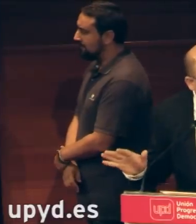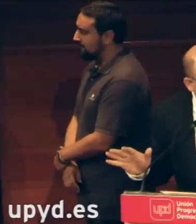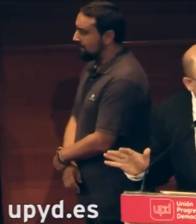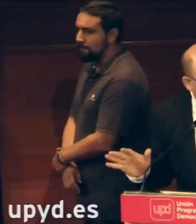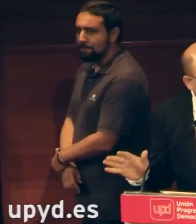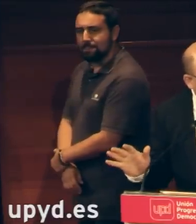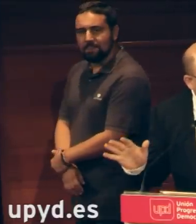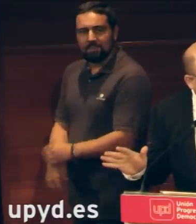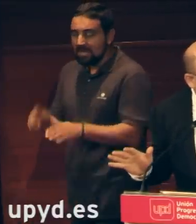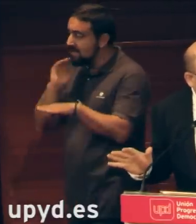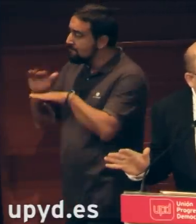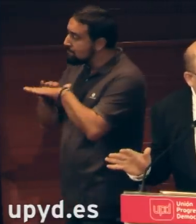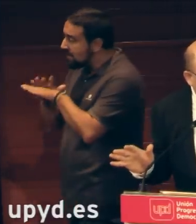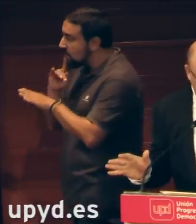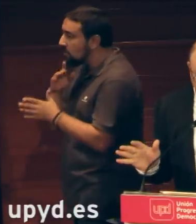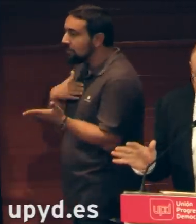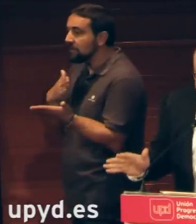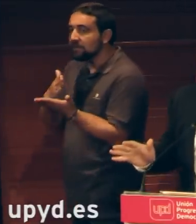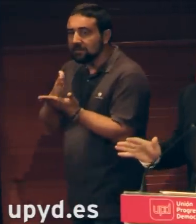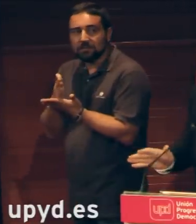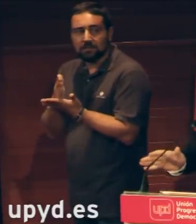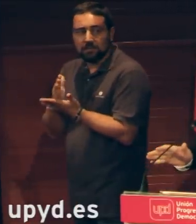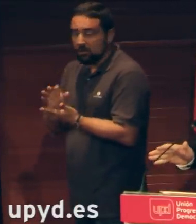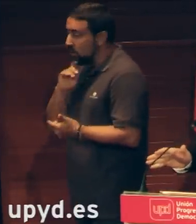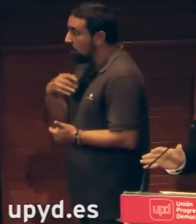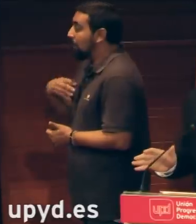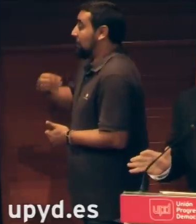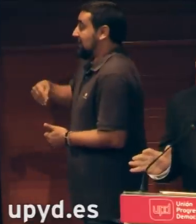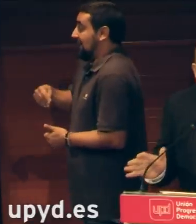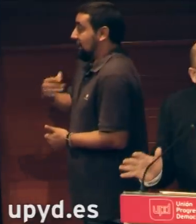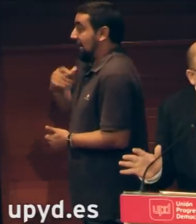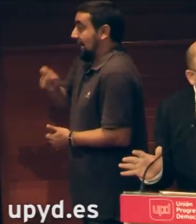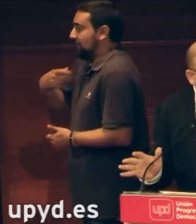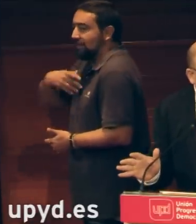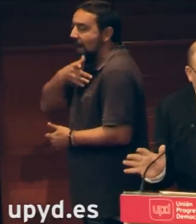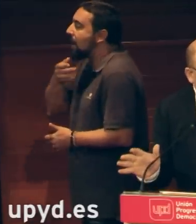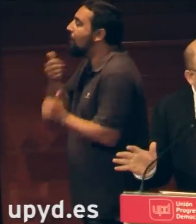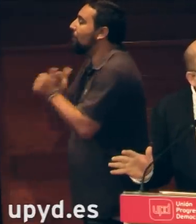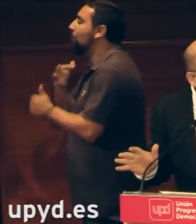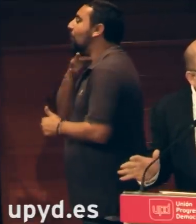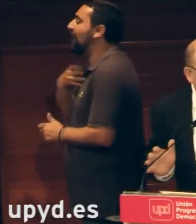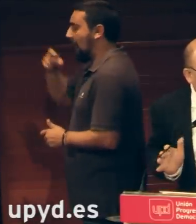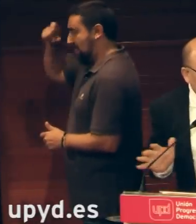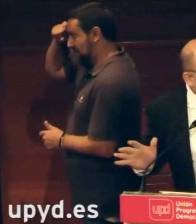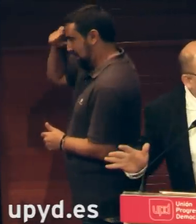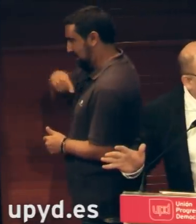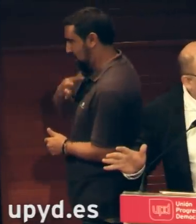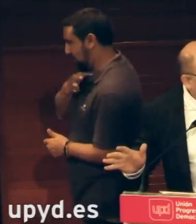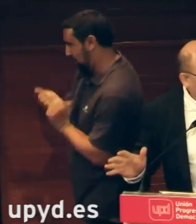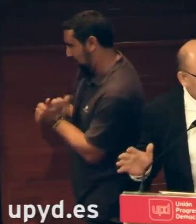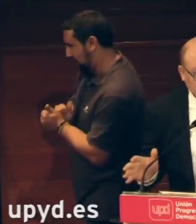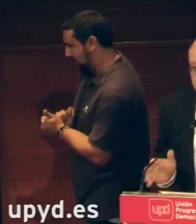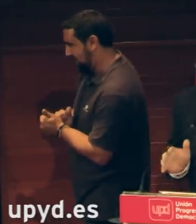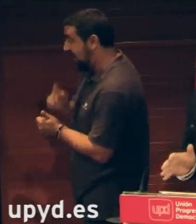Perdone que le interrumpa, pero como expresidente del gobierno, debo decir que lo que ha dicho el señor Rajoy, yo ya lo